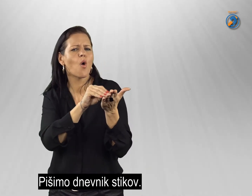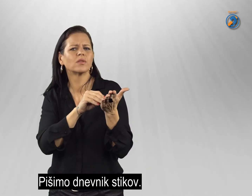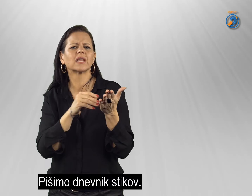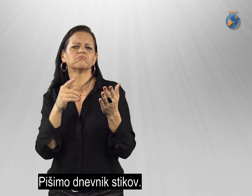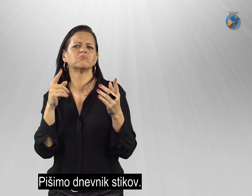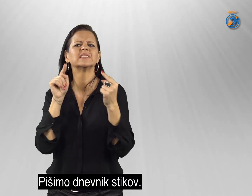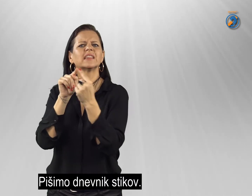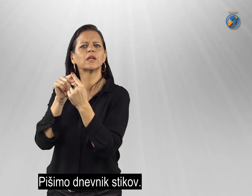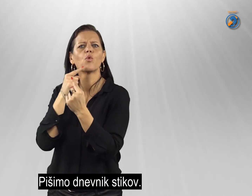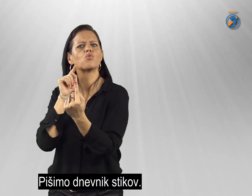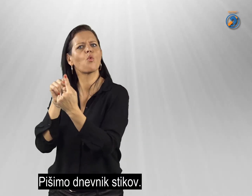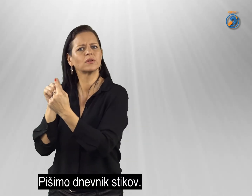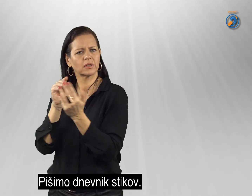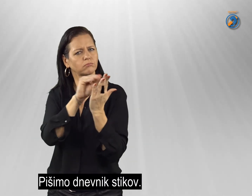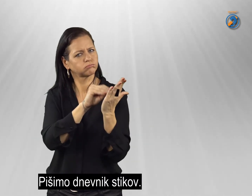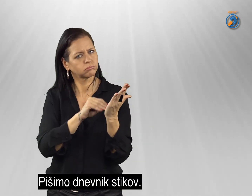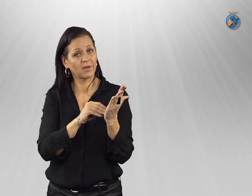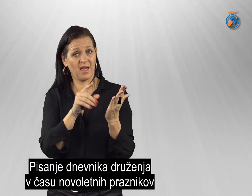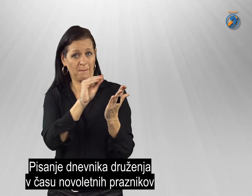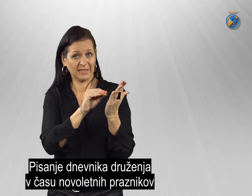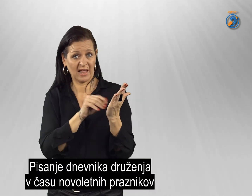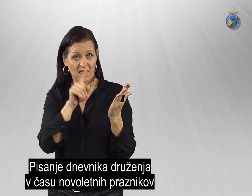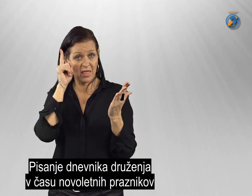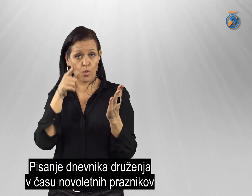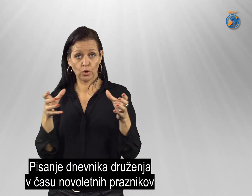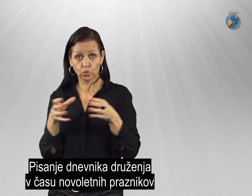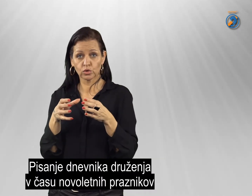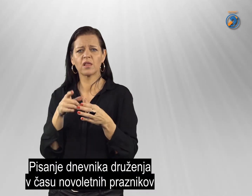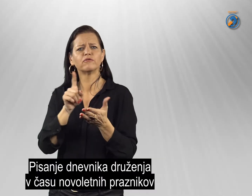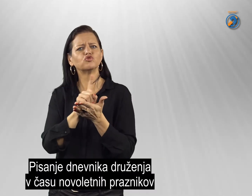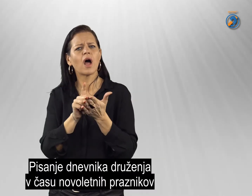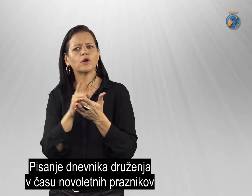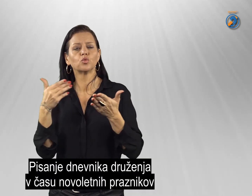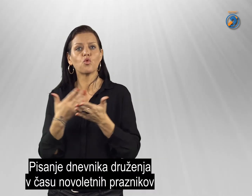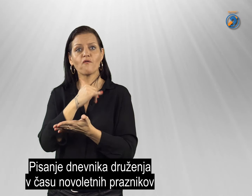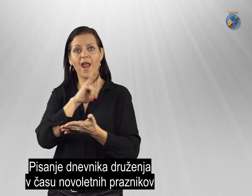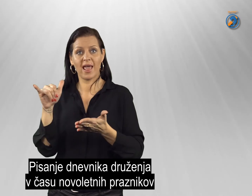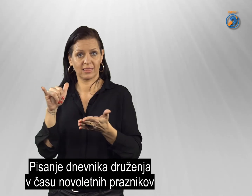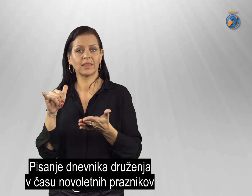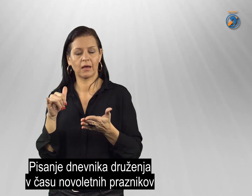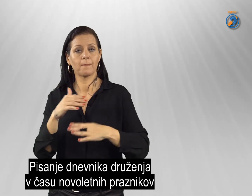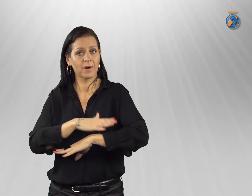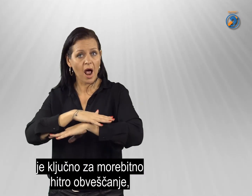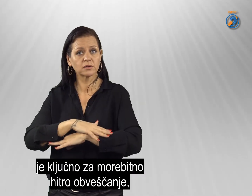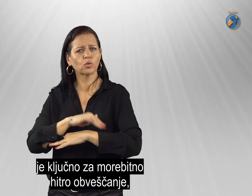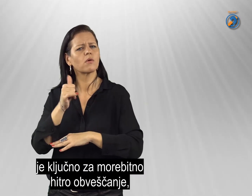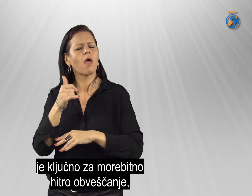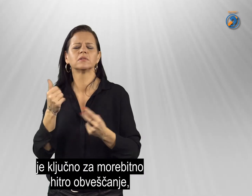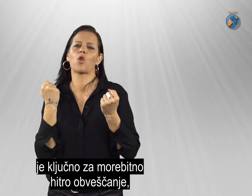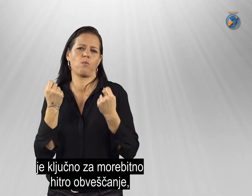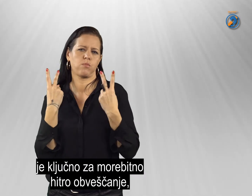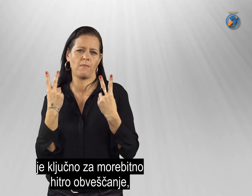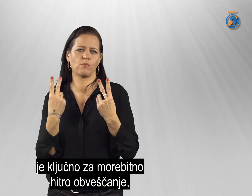Pišimo dnevnik stikov. Pisanje dnevnika druženja v času novoletnih praznikov je ključno za morebitno